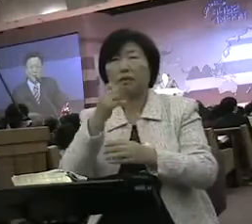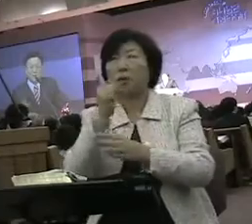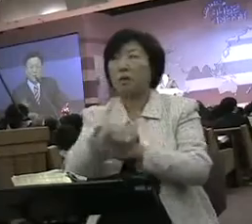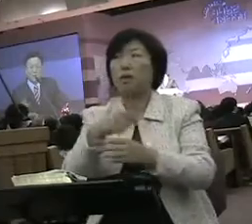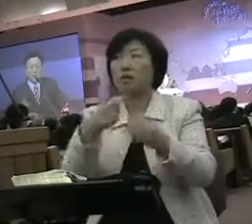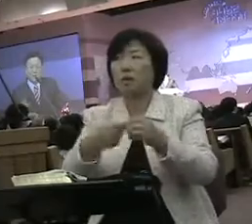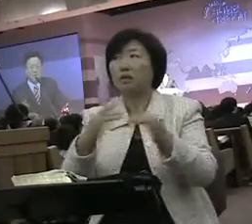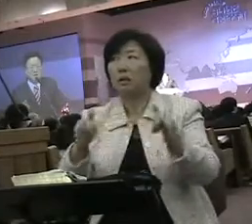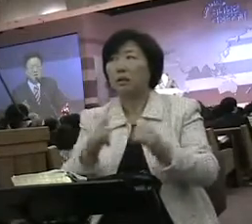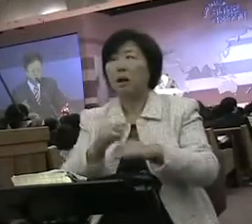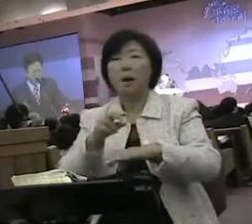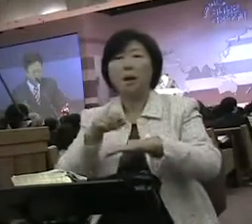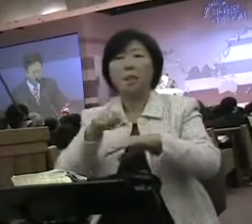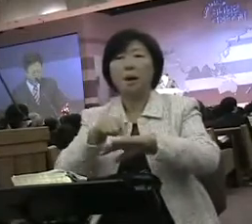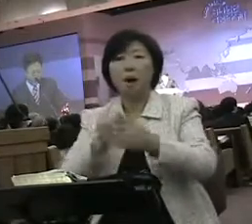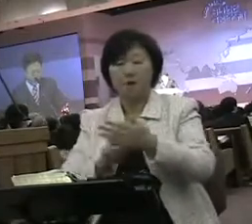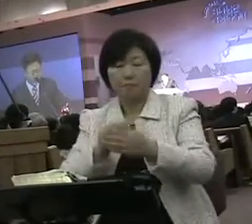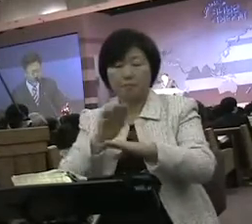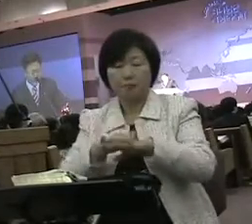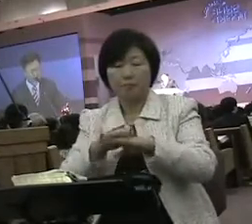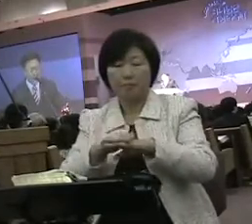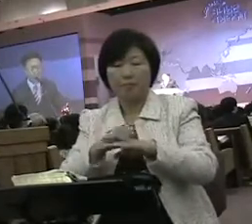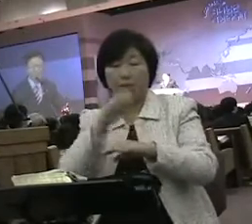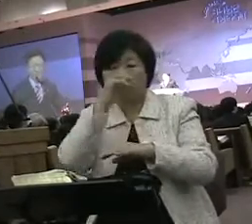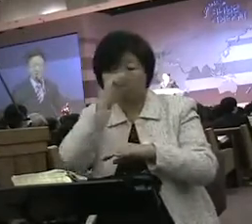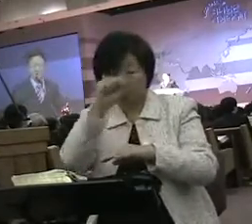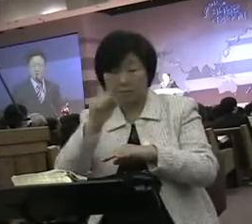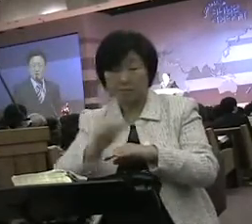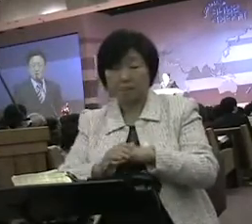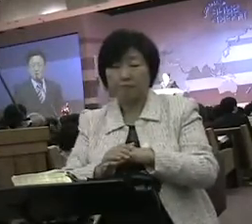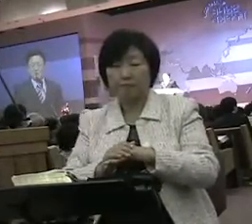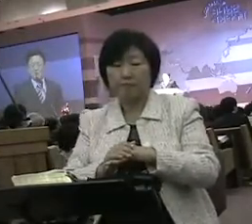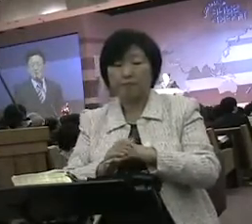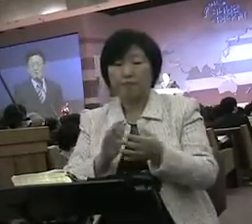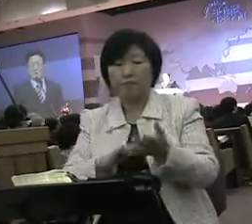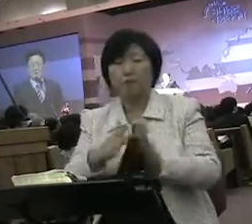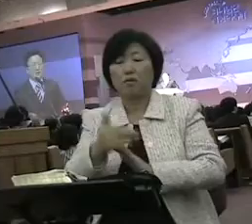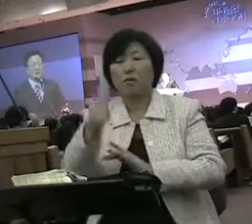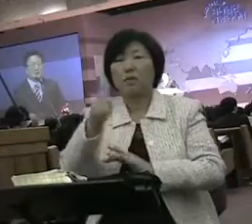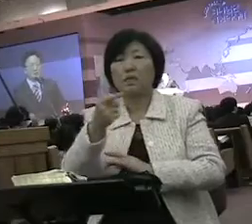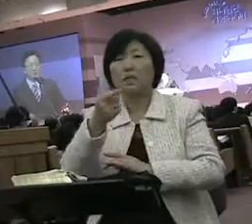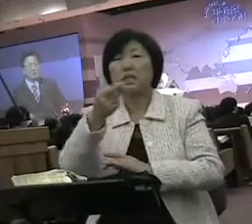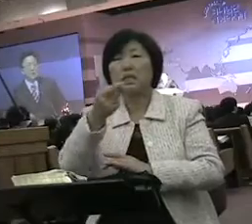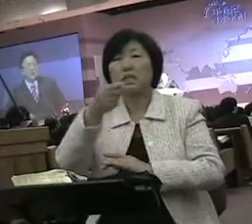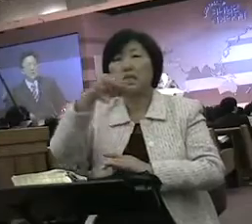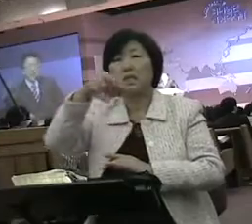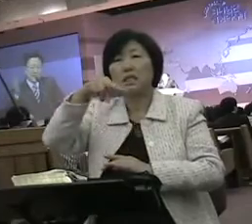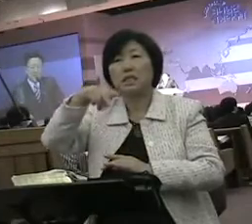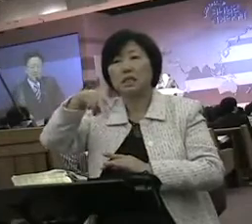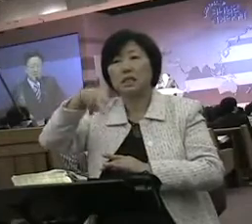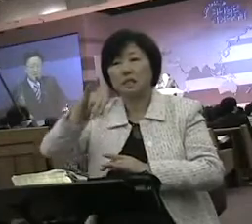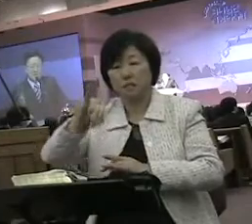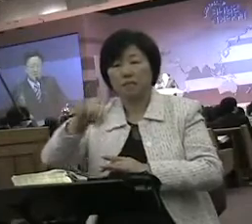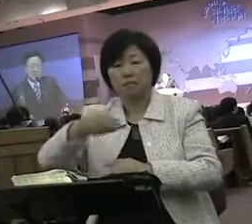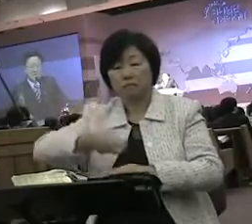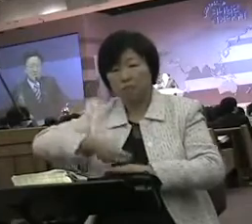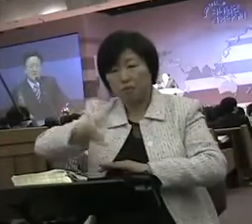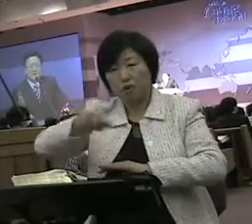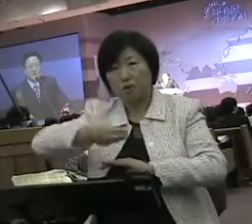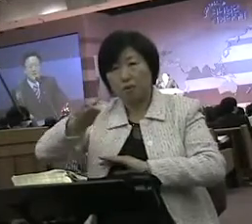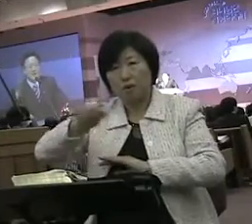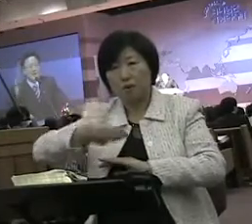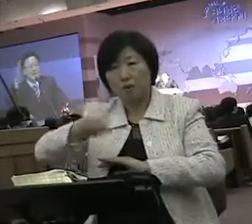뭐냐? 마음밭이 좋다는 것입니다. 여러분, 예수님의 씨 뿌리는 비유를 한번 생각해 보십시오. 같은